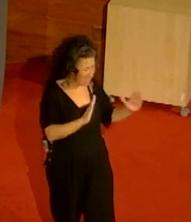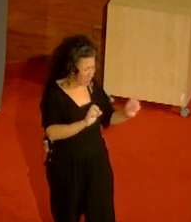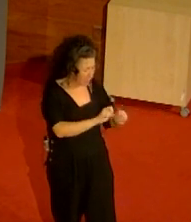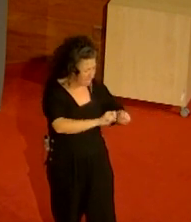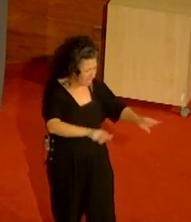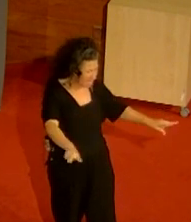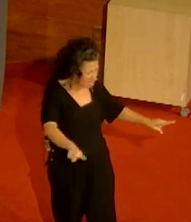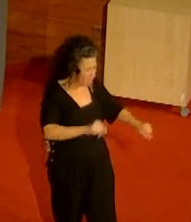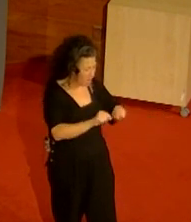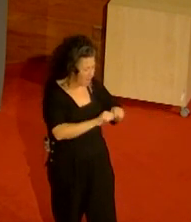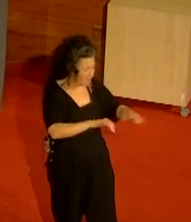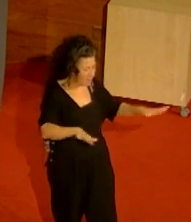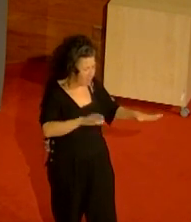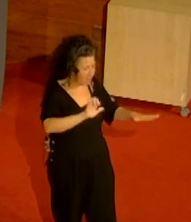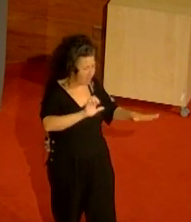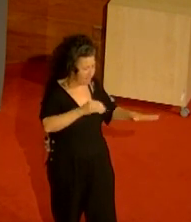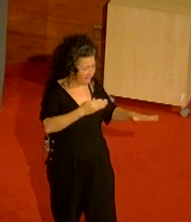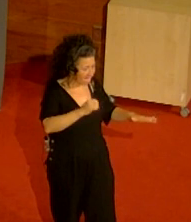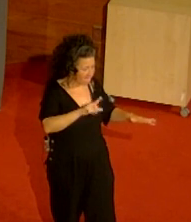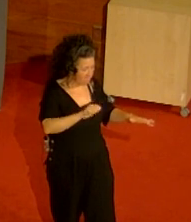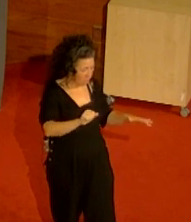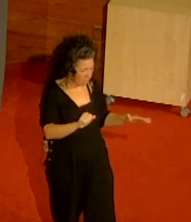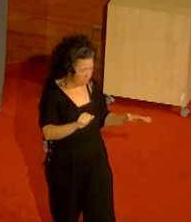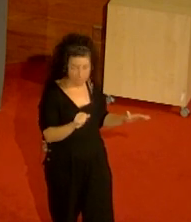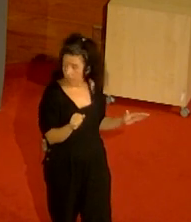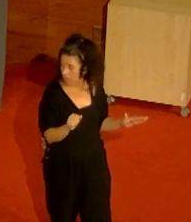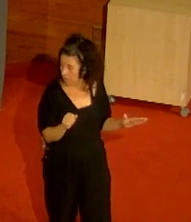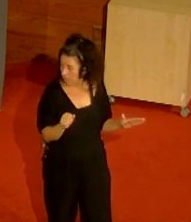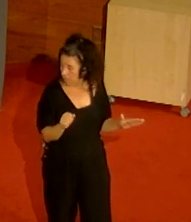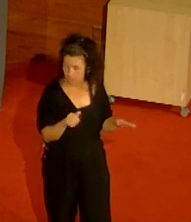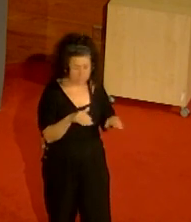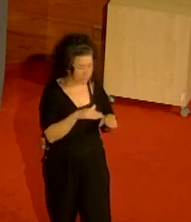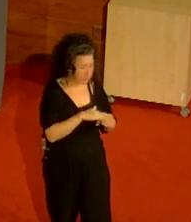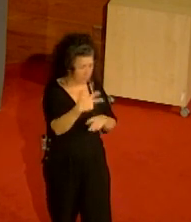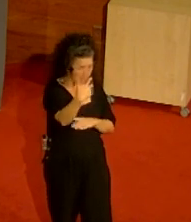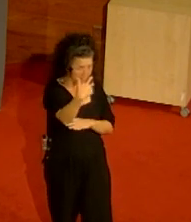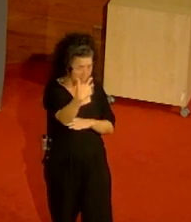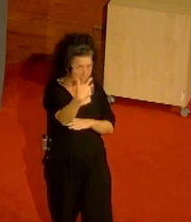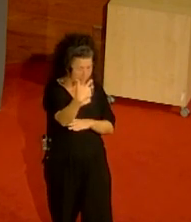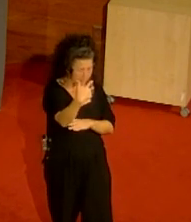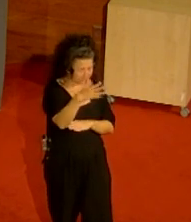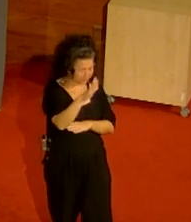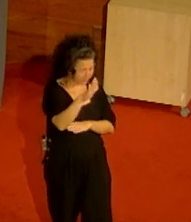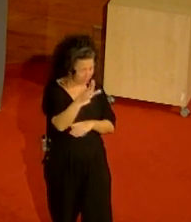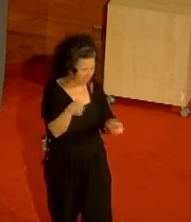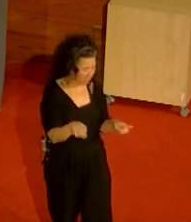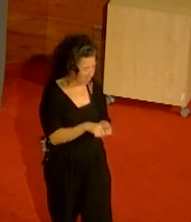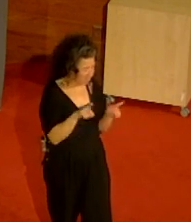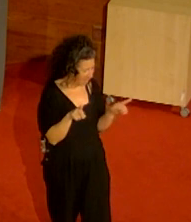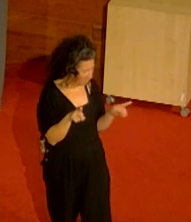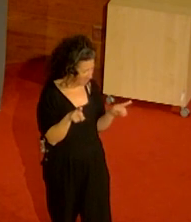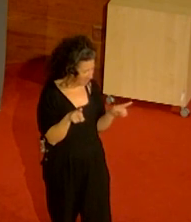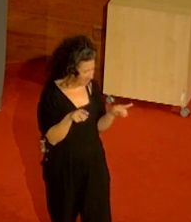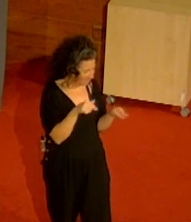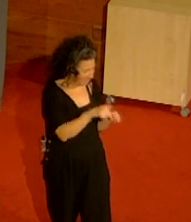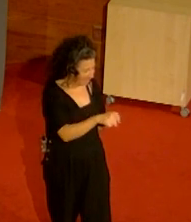era realmente, perdón, ¿estás grabando? Sí, ¿no? Bueno, es igual. Aquello era realmente